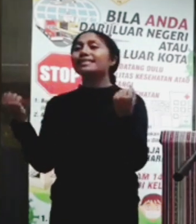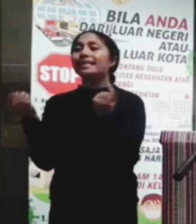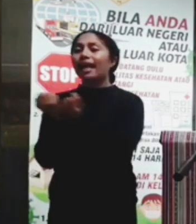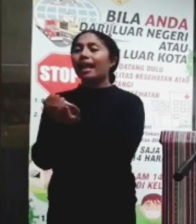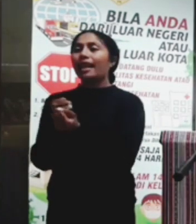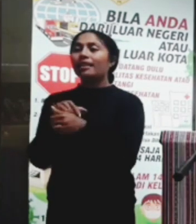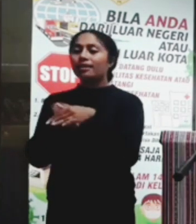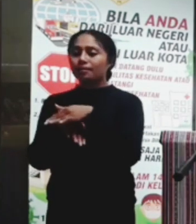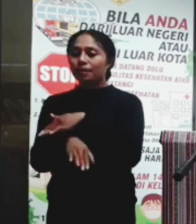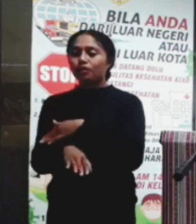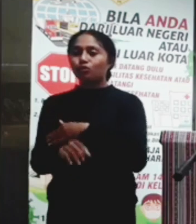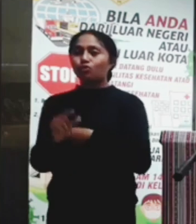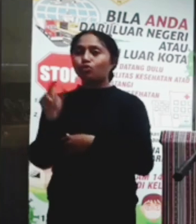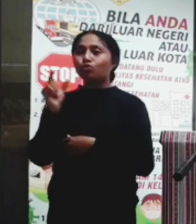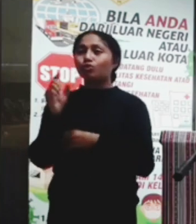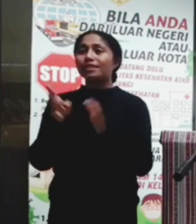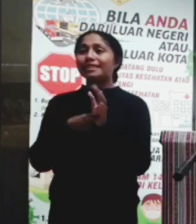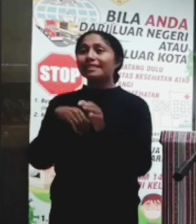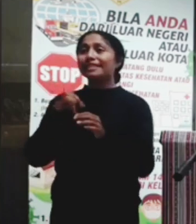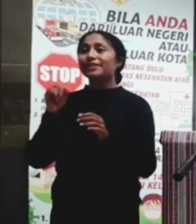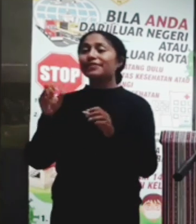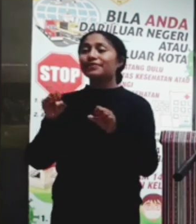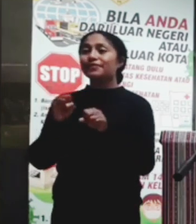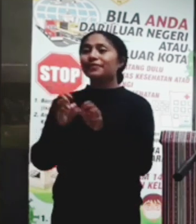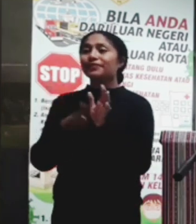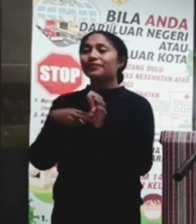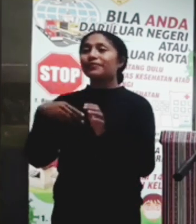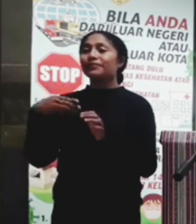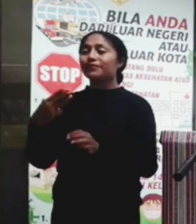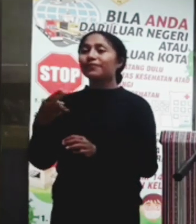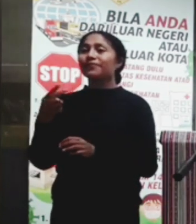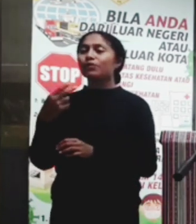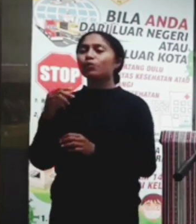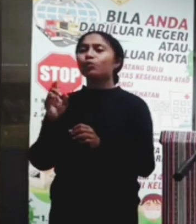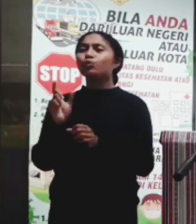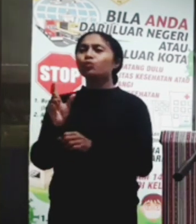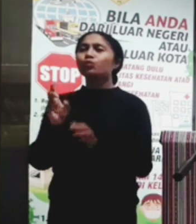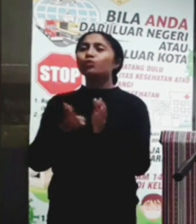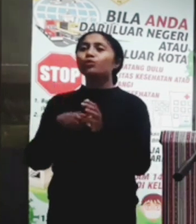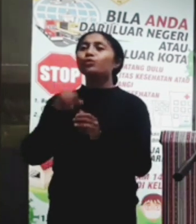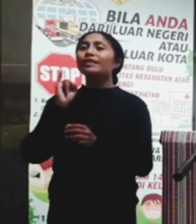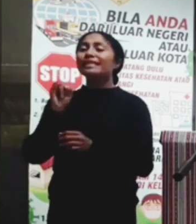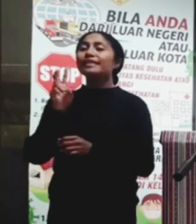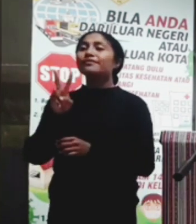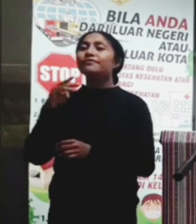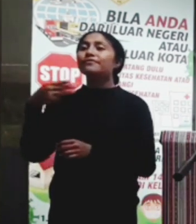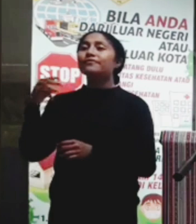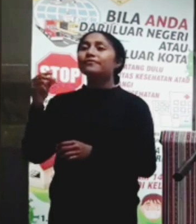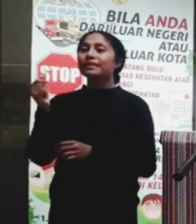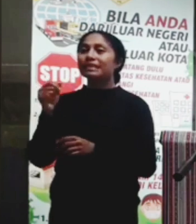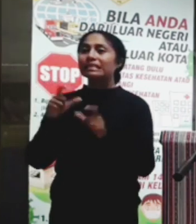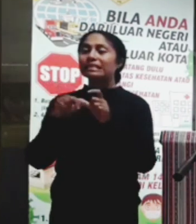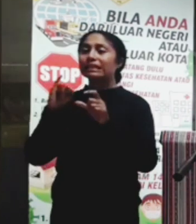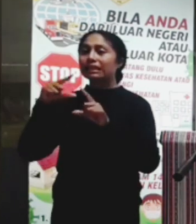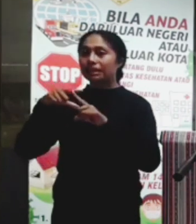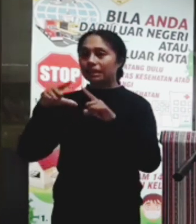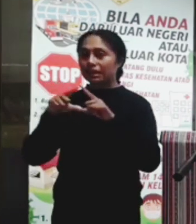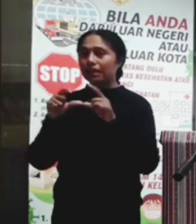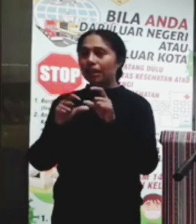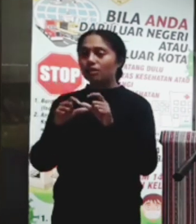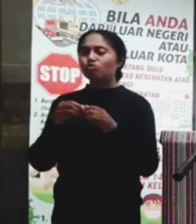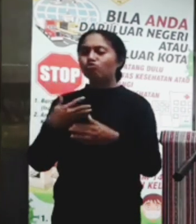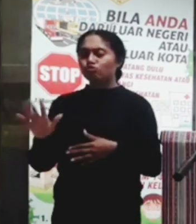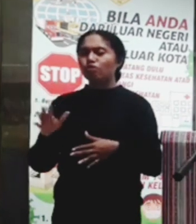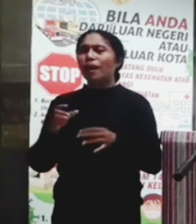termasuk universitas yang dengan caranya masing-masing membagi solidaritas manusia